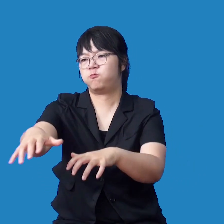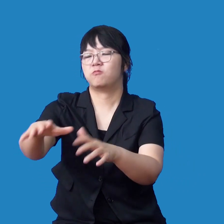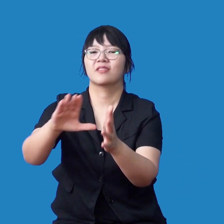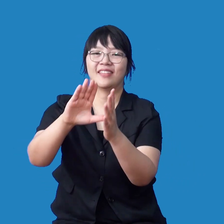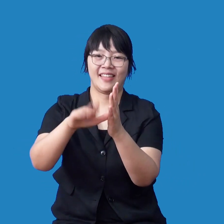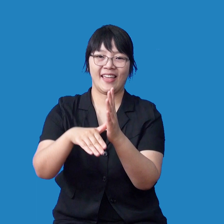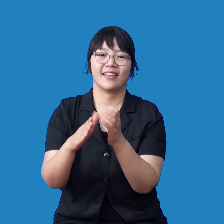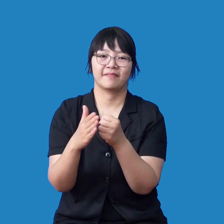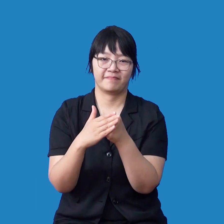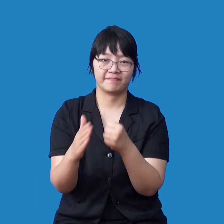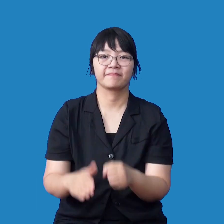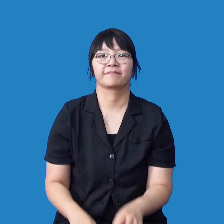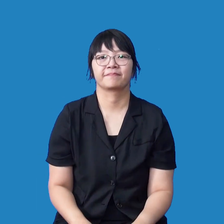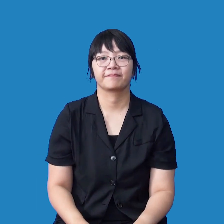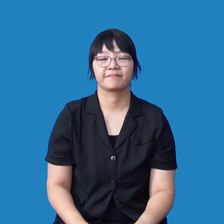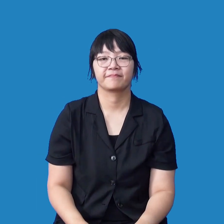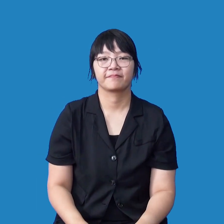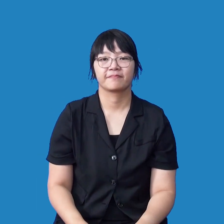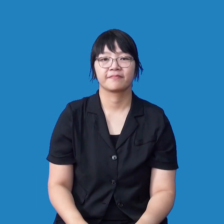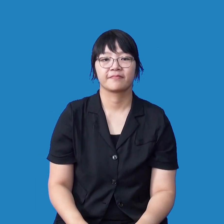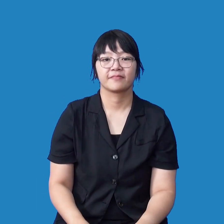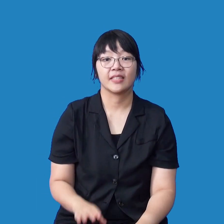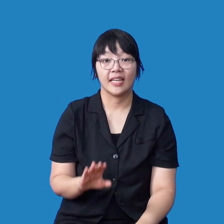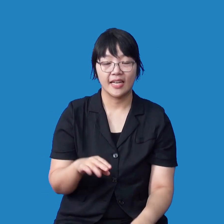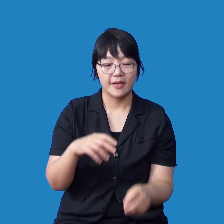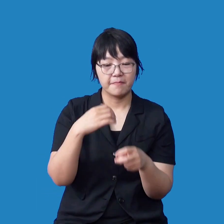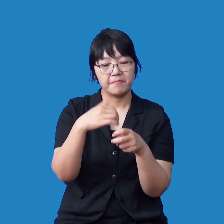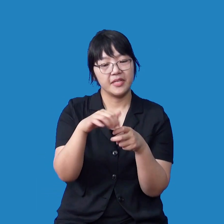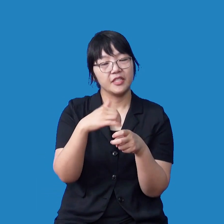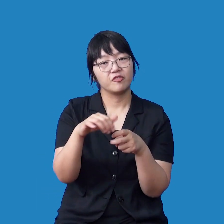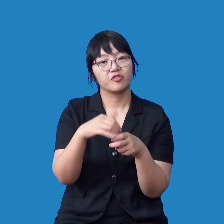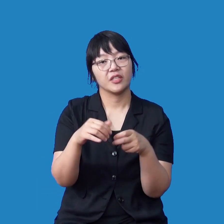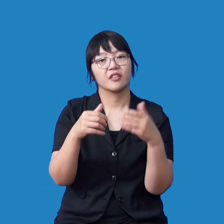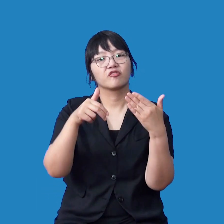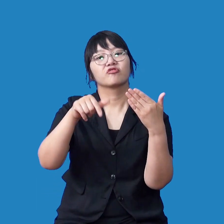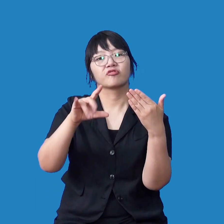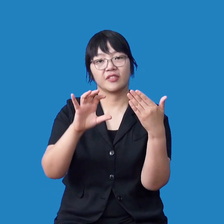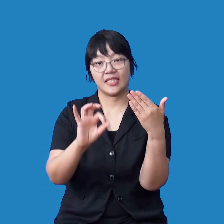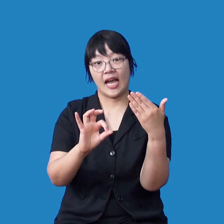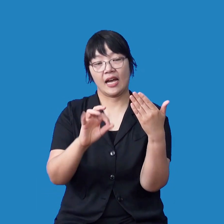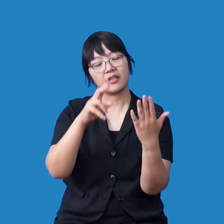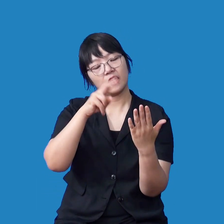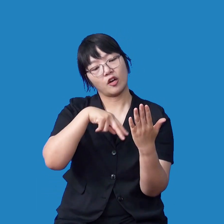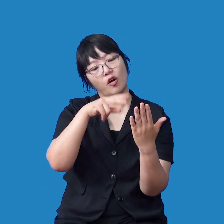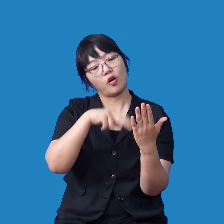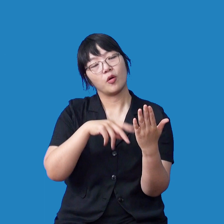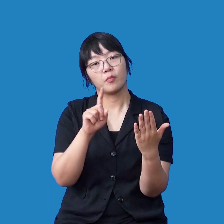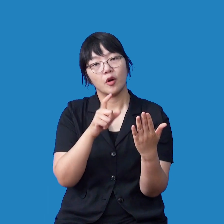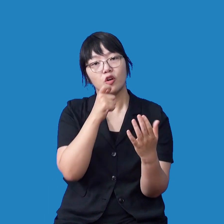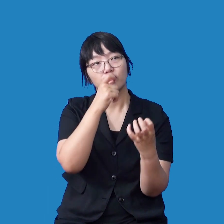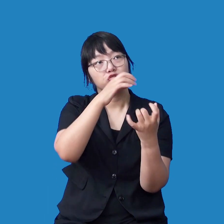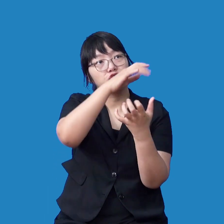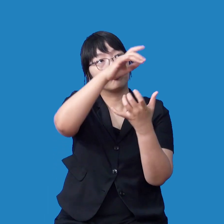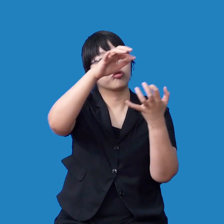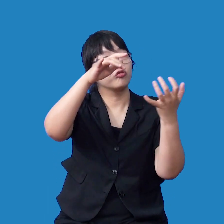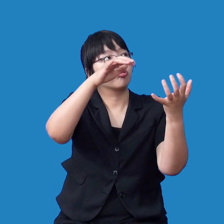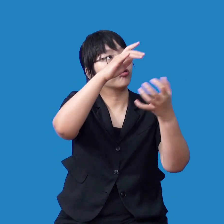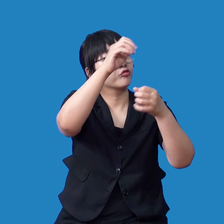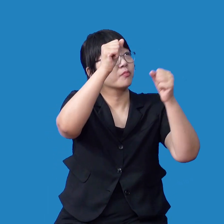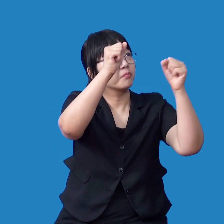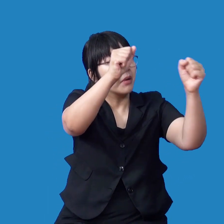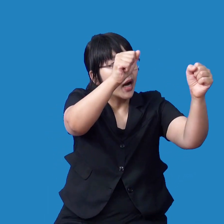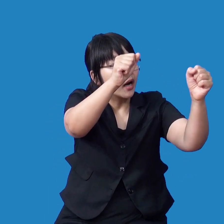때문입니다. 우리는 지나간 민수기 9장을 함께 보면서 구름이 머물면